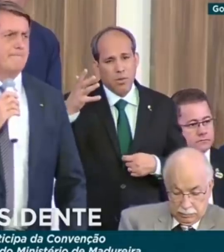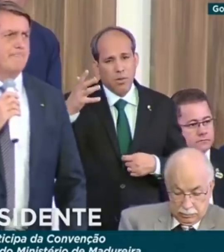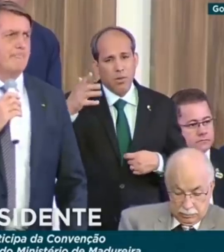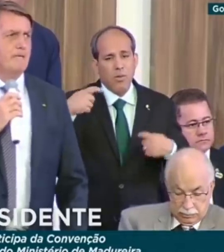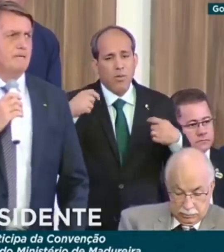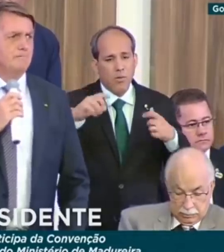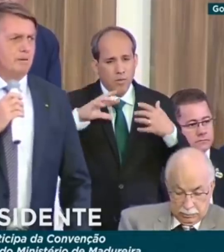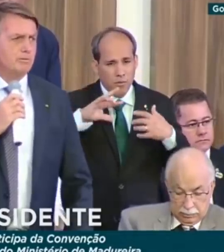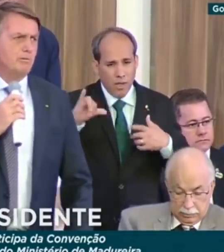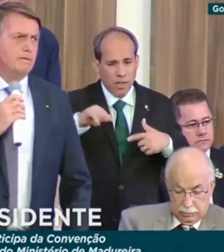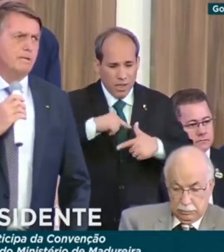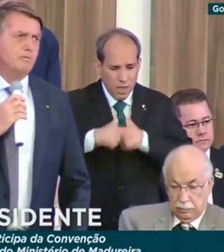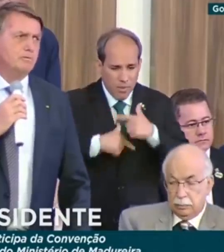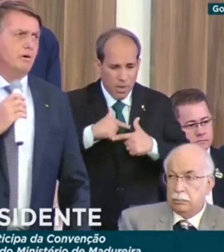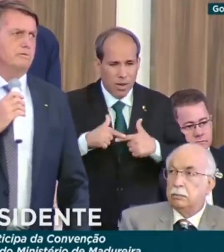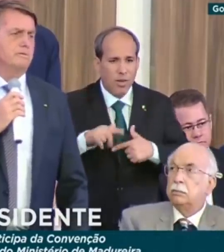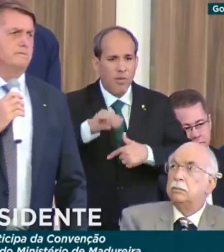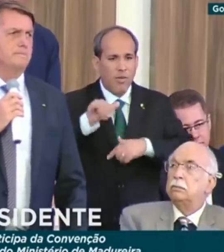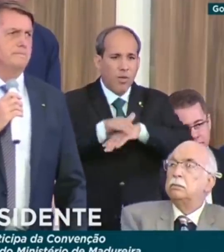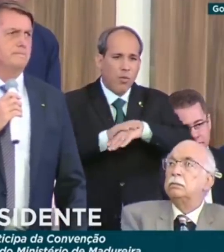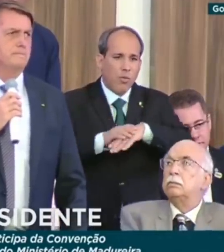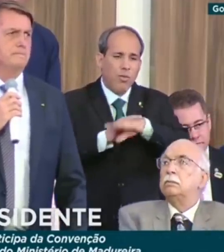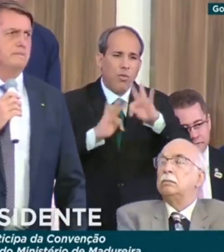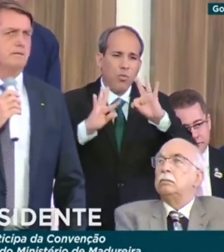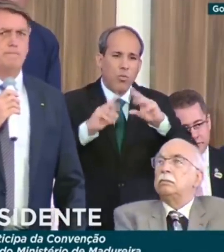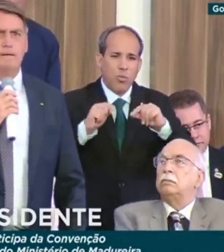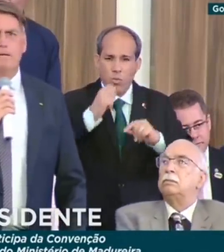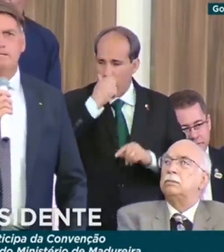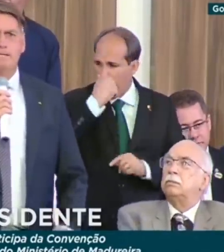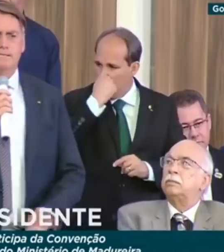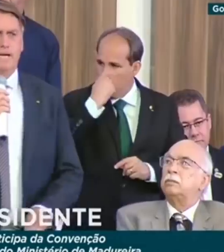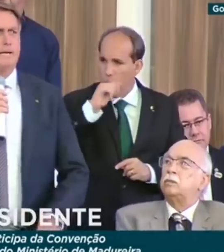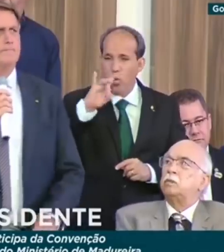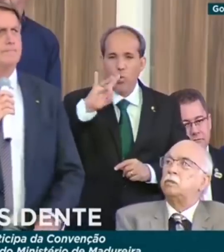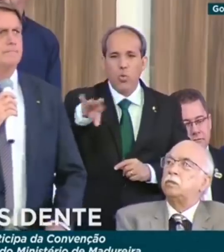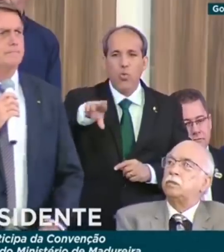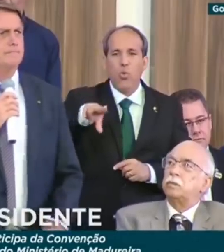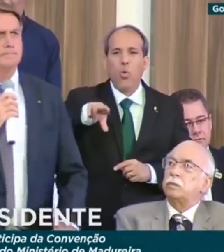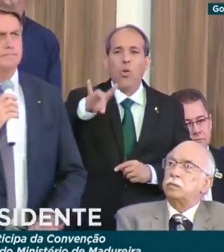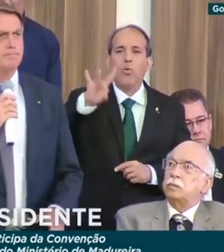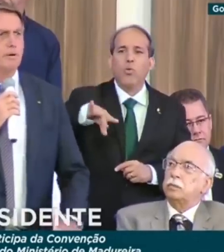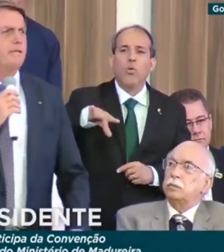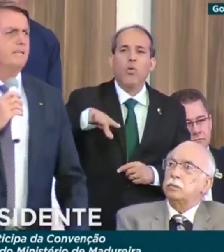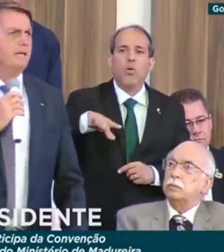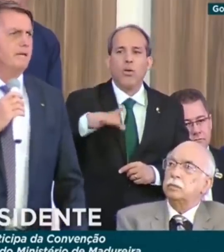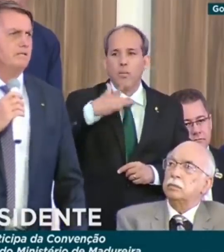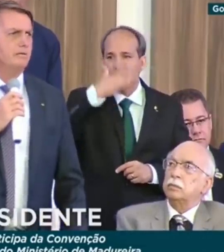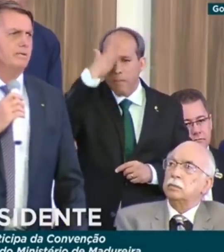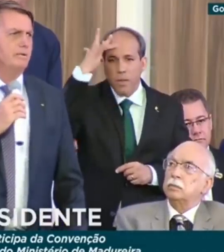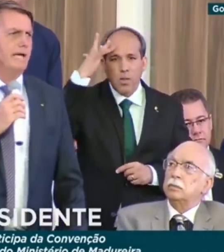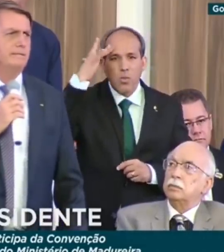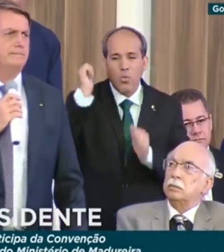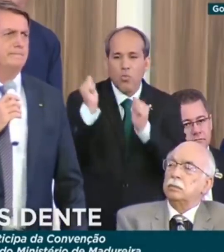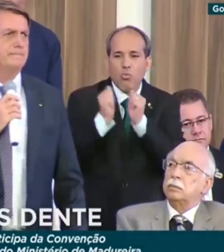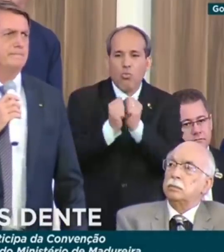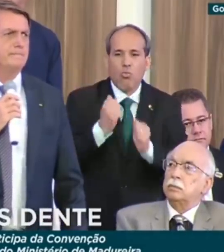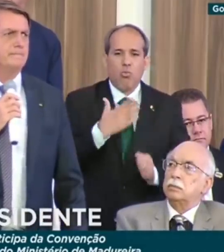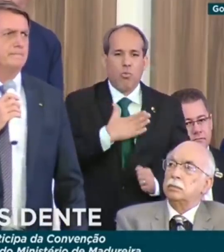trabalhar. Vamos conversar com todos. Não apenas quem está momentaneamente ao nosso